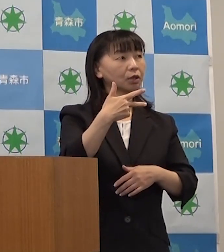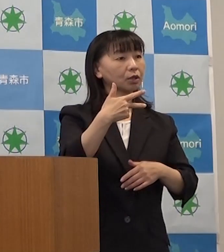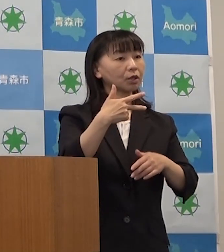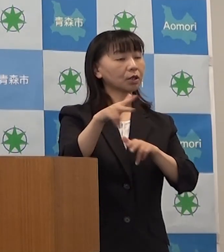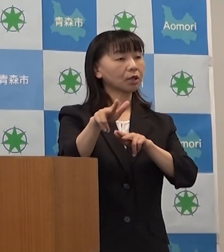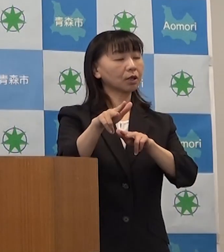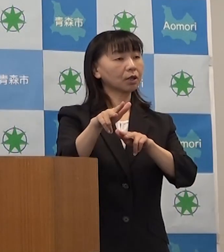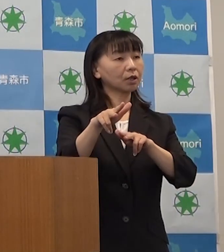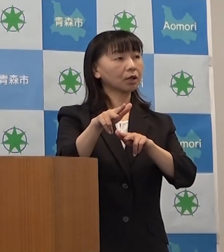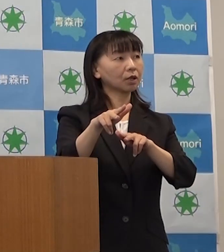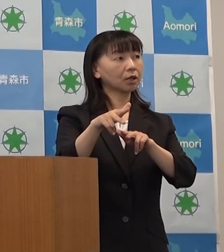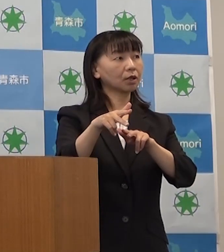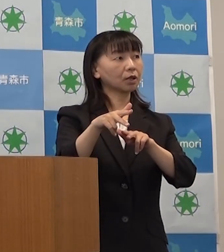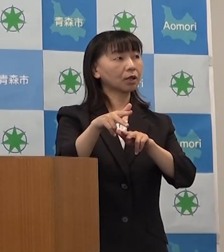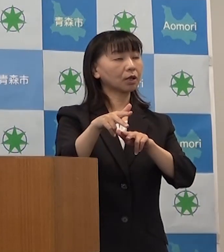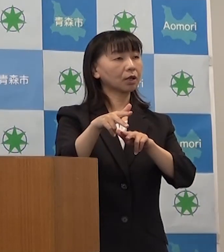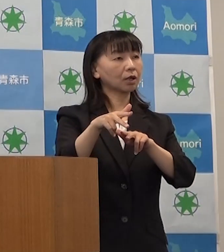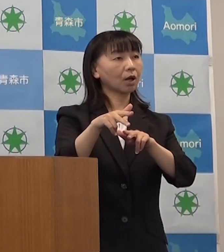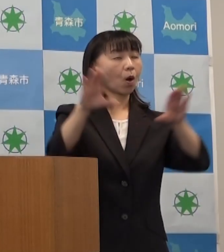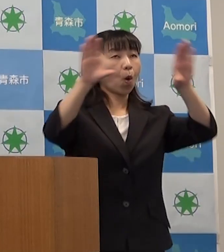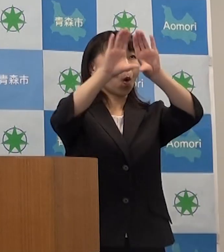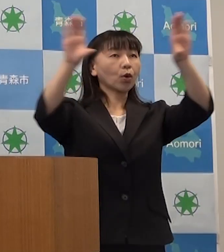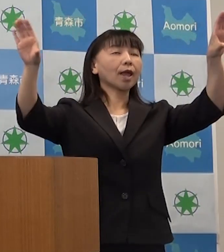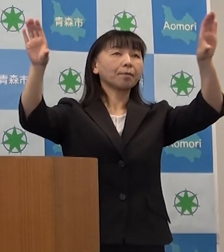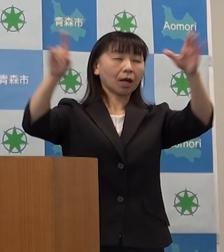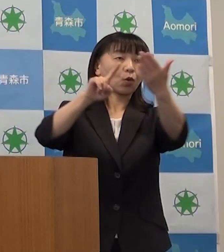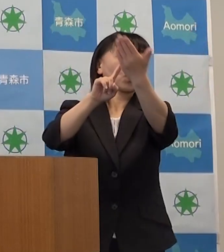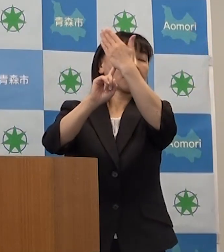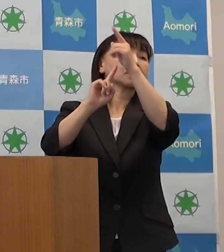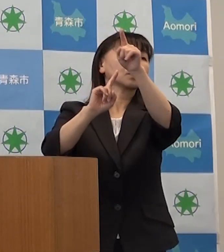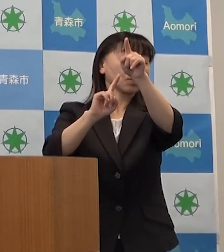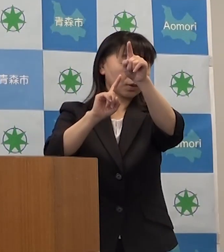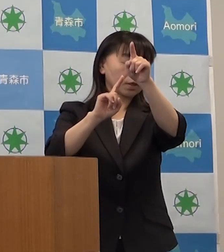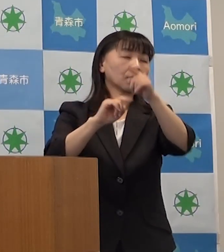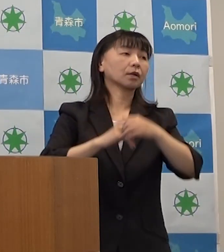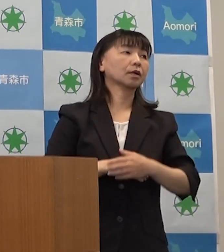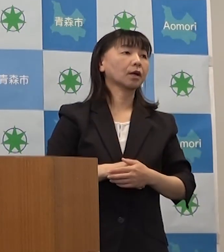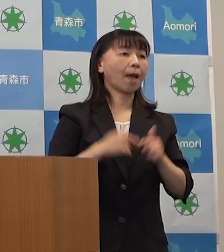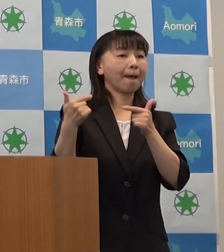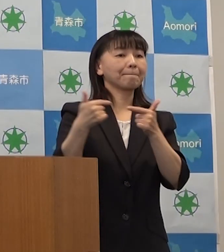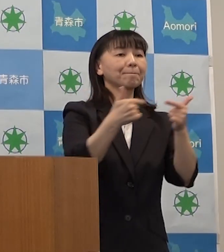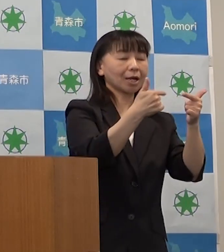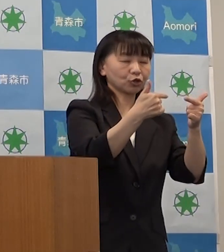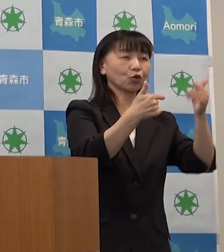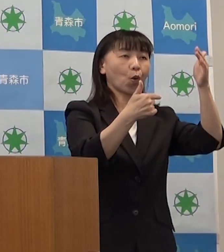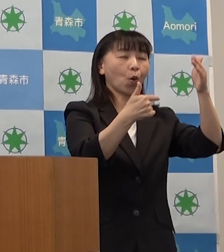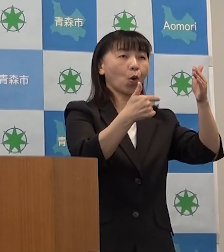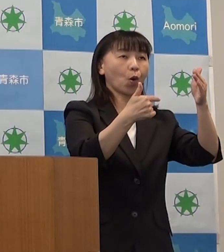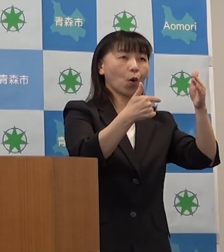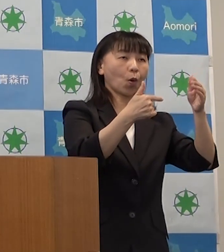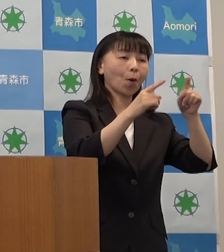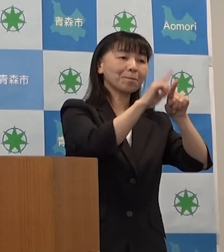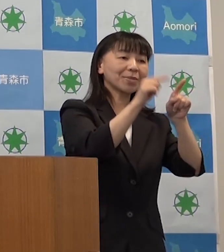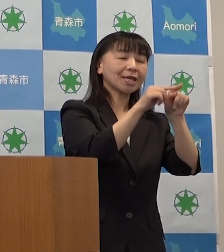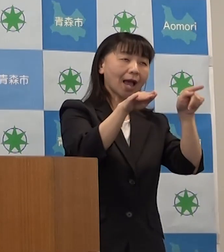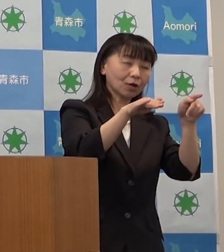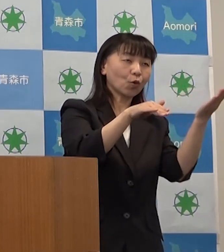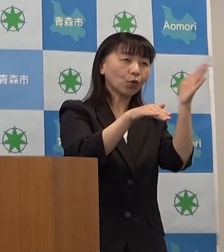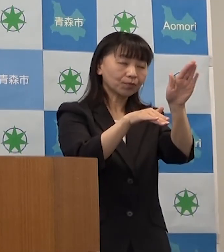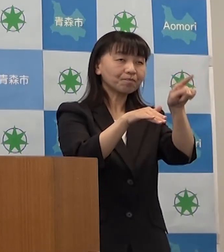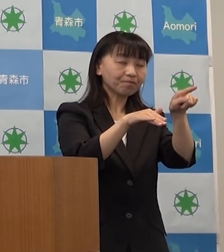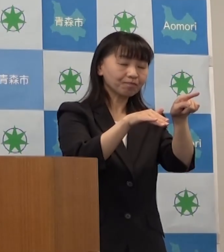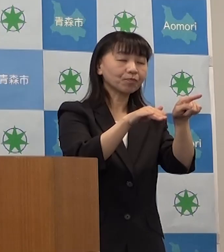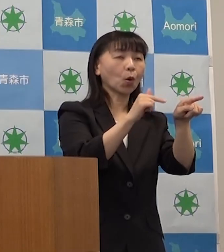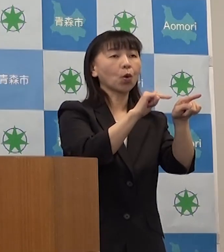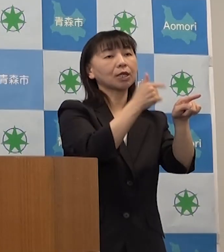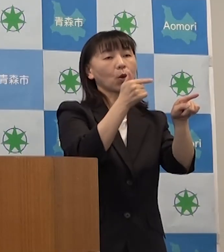にその横断幕を掲示したり、あるいはラッピングバスを走らせたりといったような事業を想定して